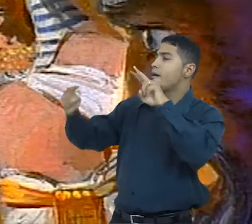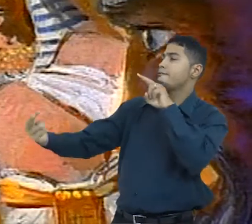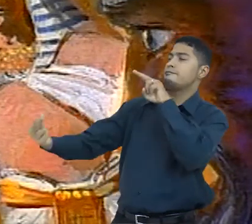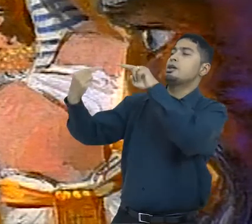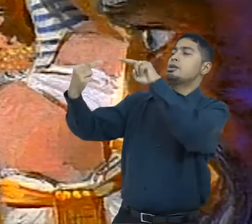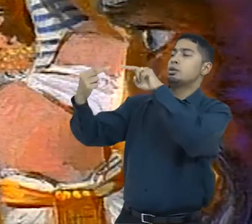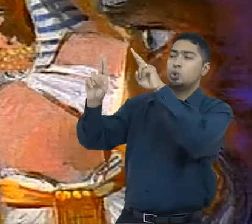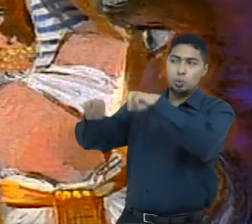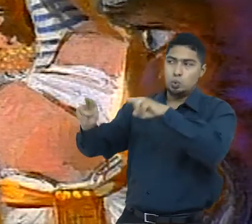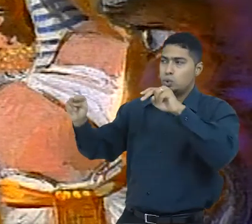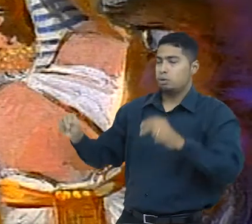Nunca mais nos veremos.